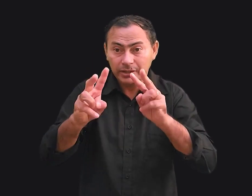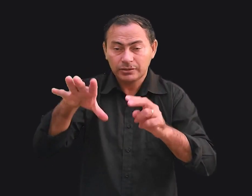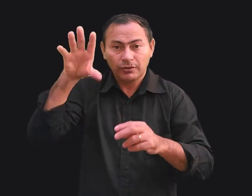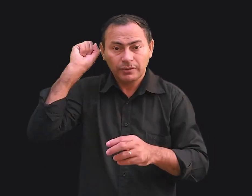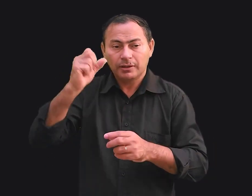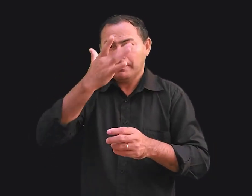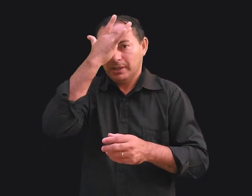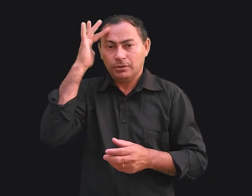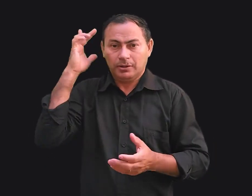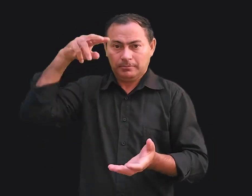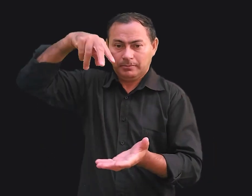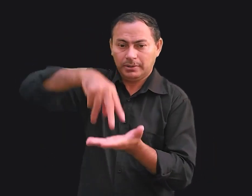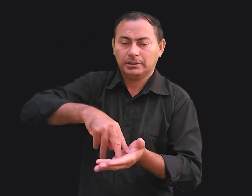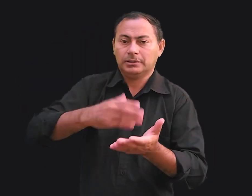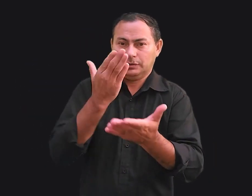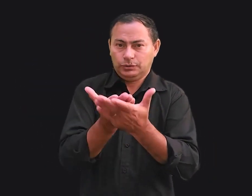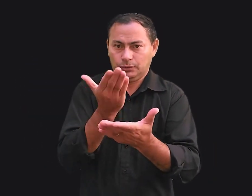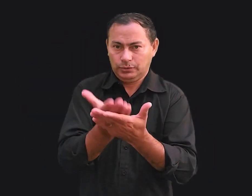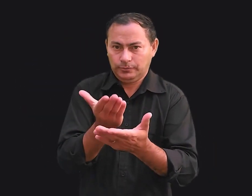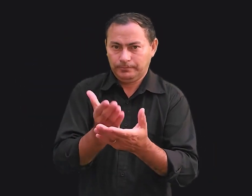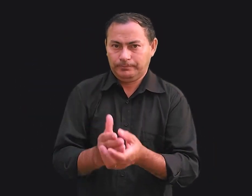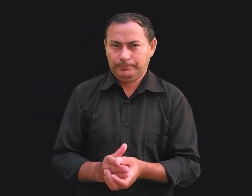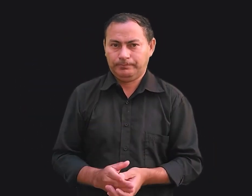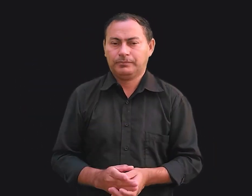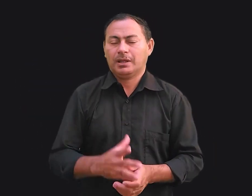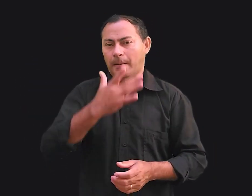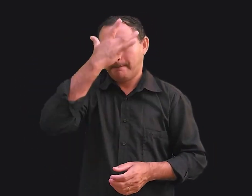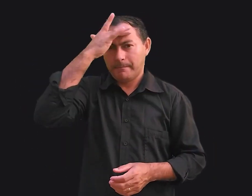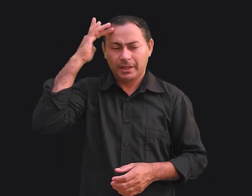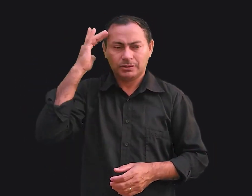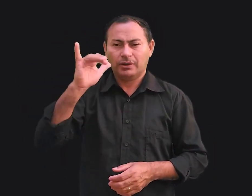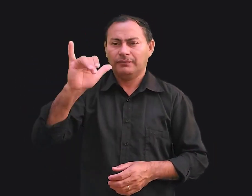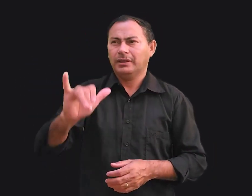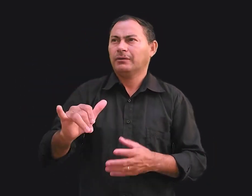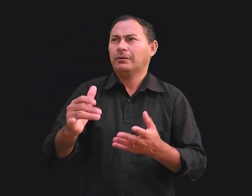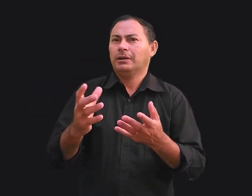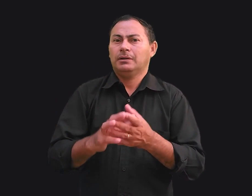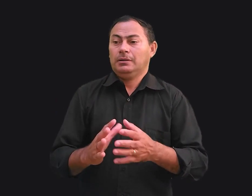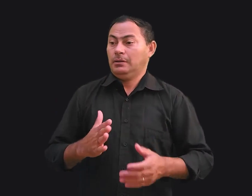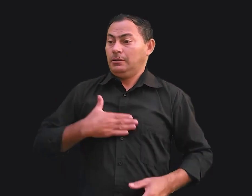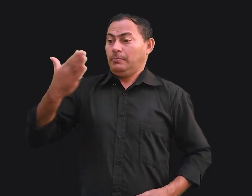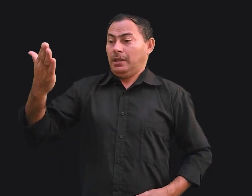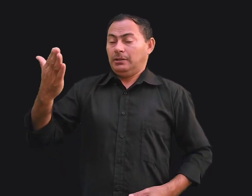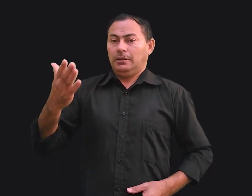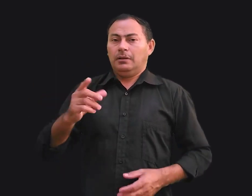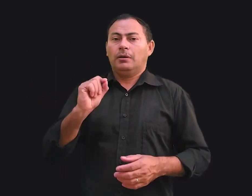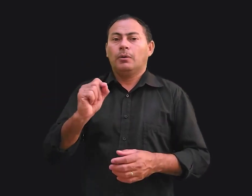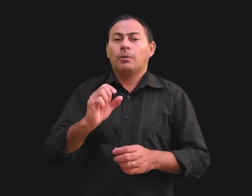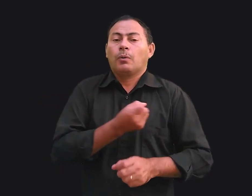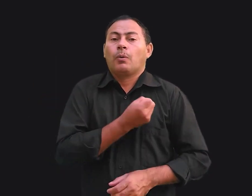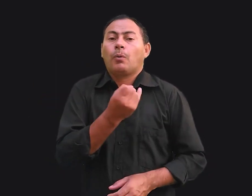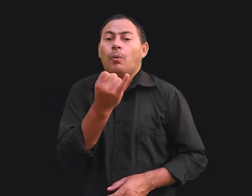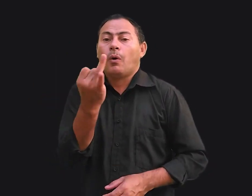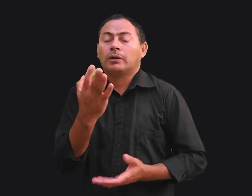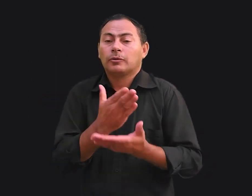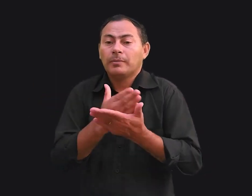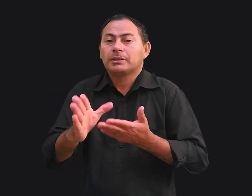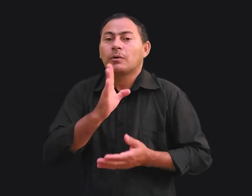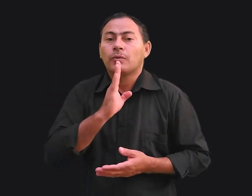das pessoas que participam desse estudo. As pessoas ficam surpresas com o quanto passam a conhecer